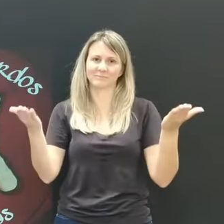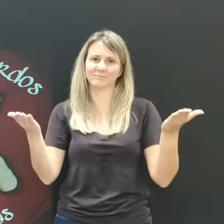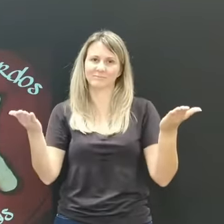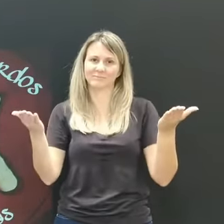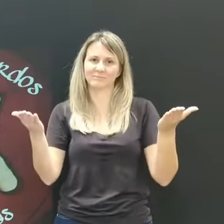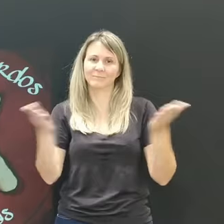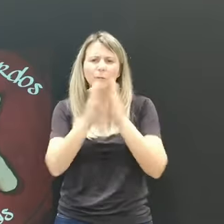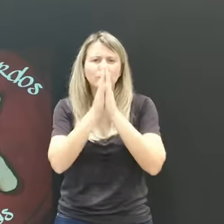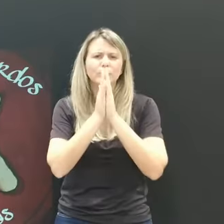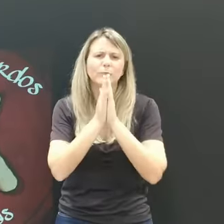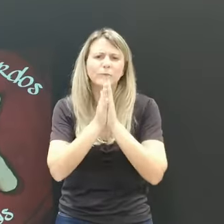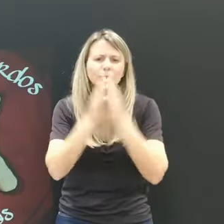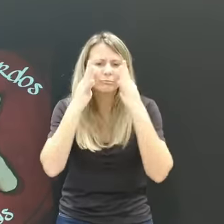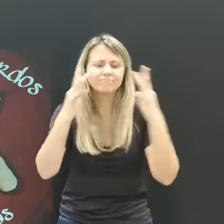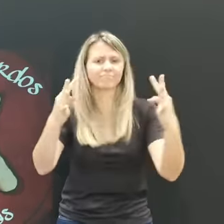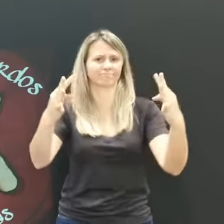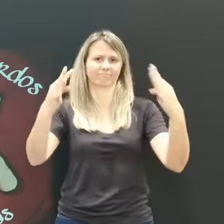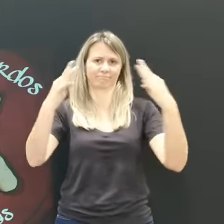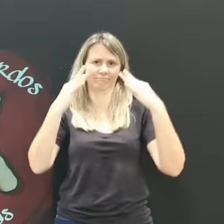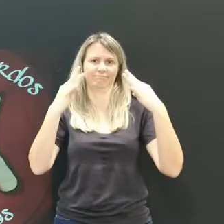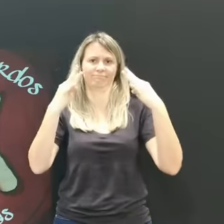intérprete, e ela vai compartilhar conosco uma mensagem.